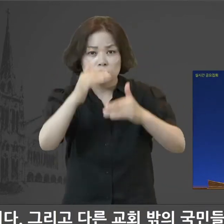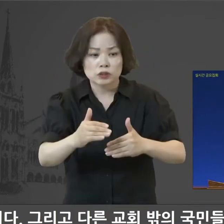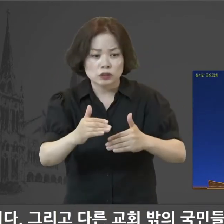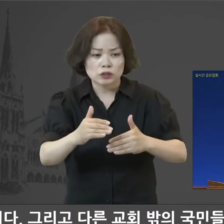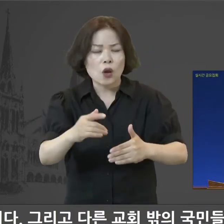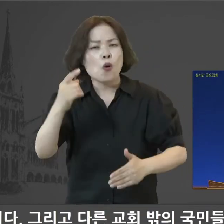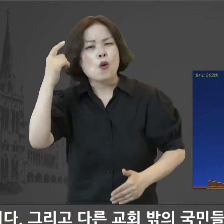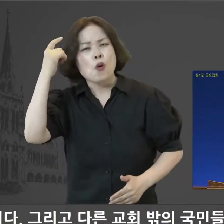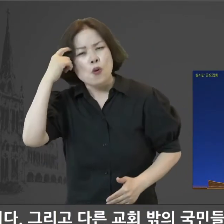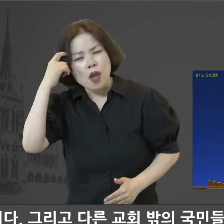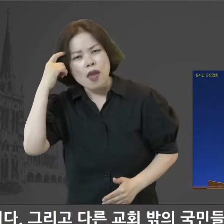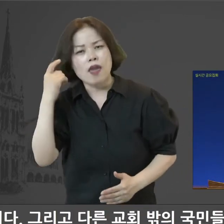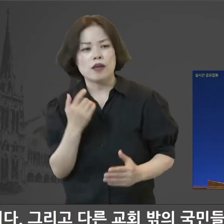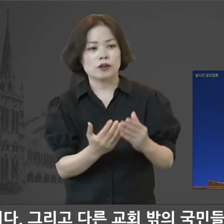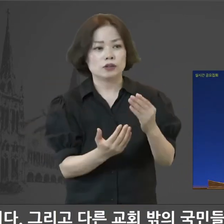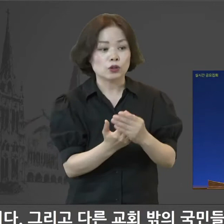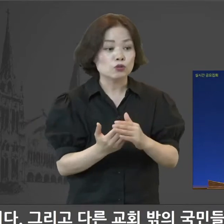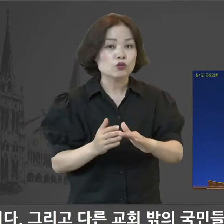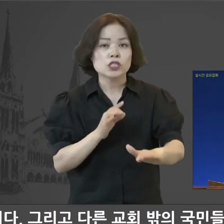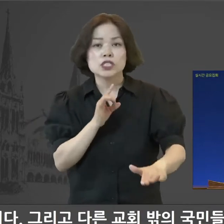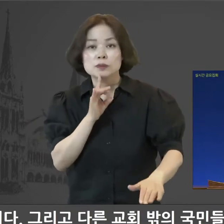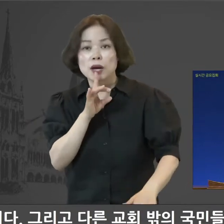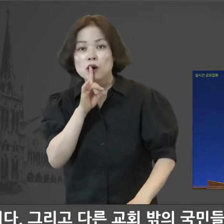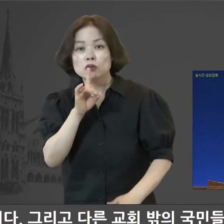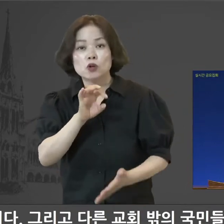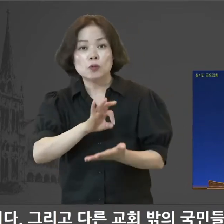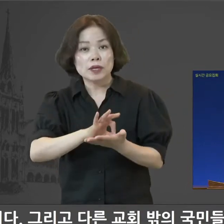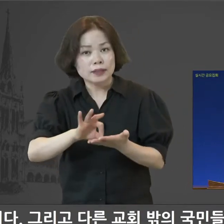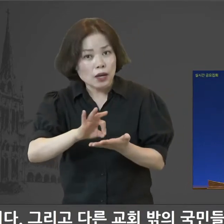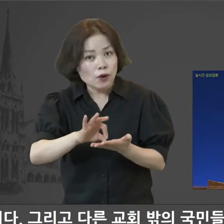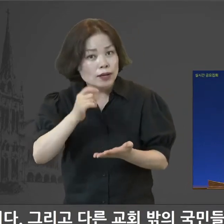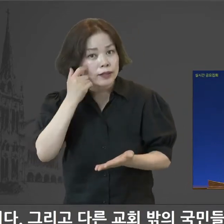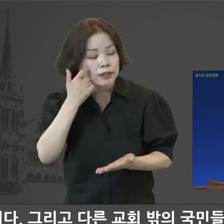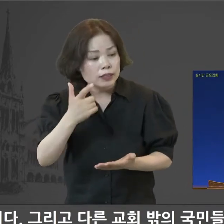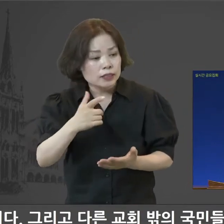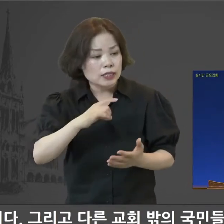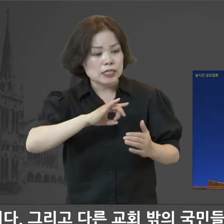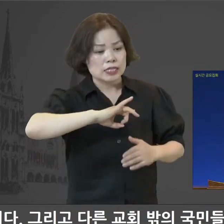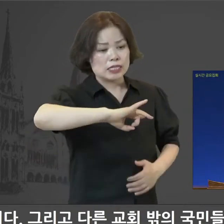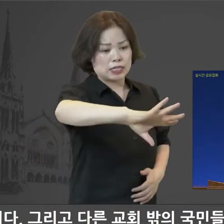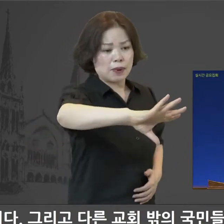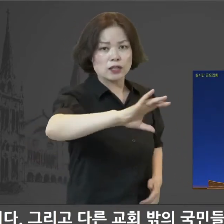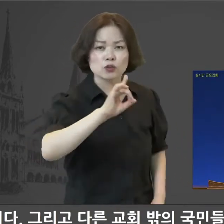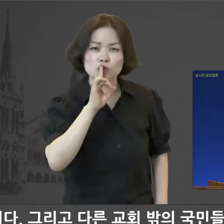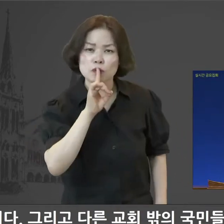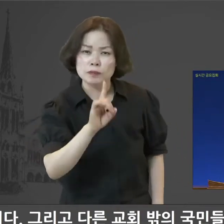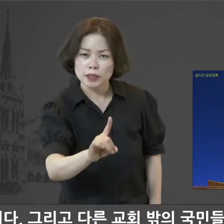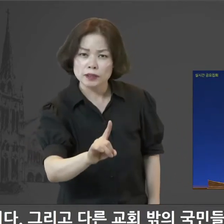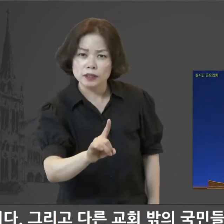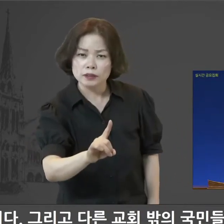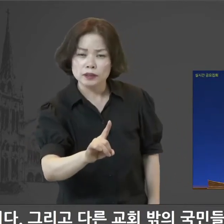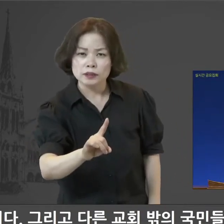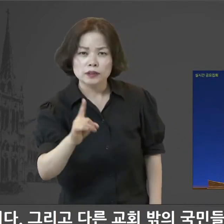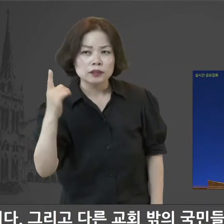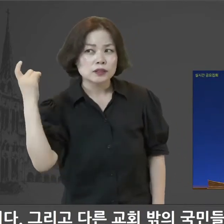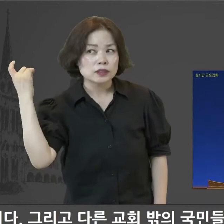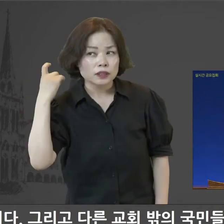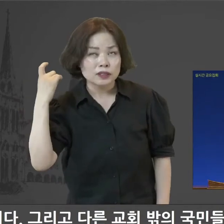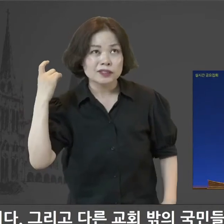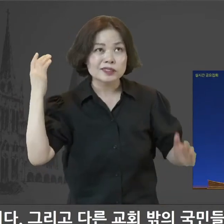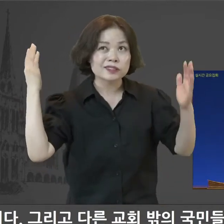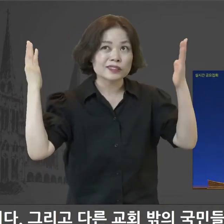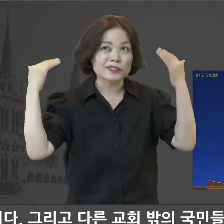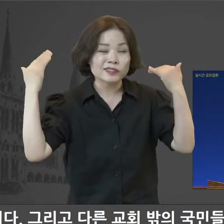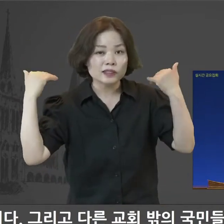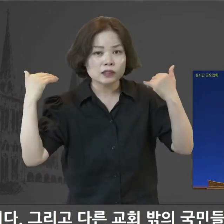그런 일이 벌어지는지, 왜 우리만의 언어로 얘기하는지, 그리고 일방적으로 얘기하는지, 듣는지 안